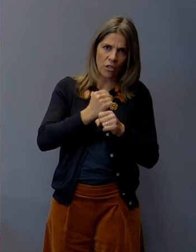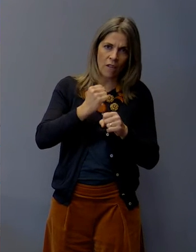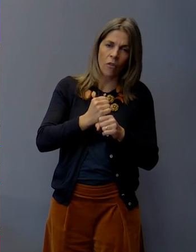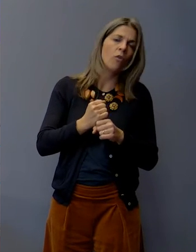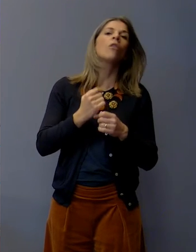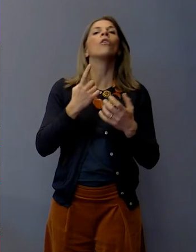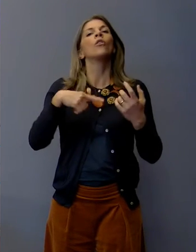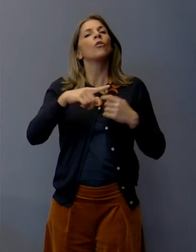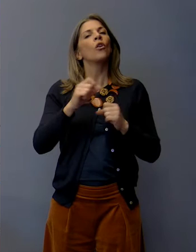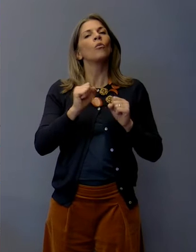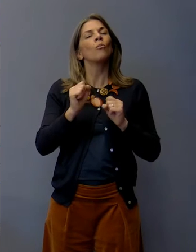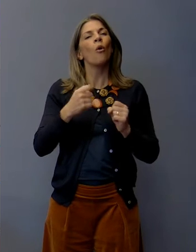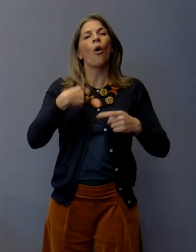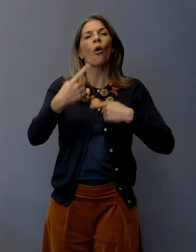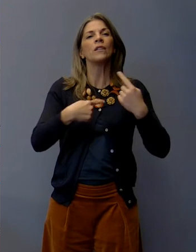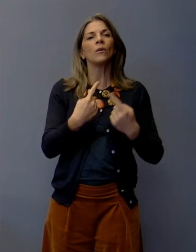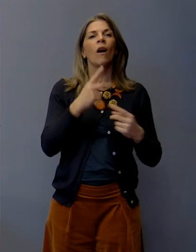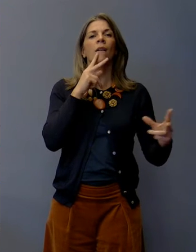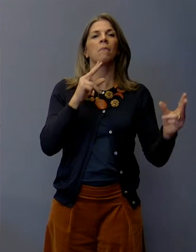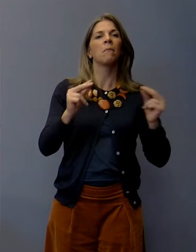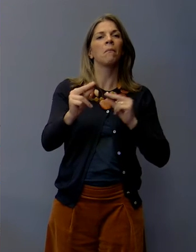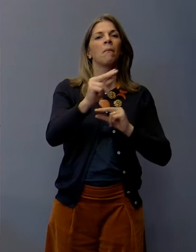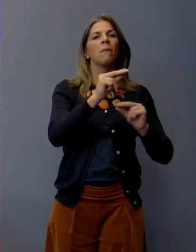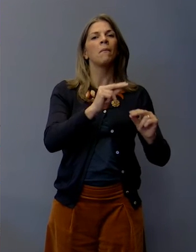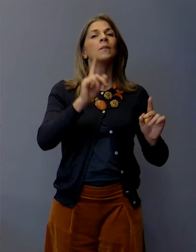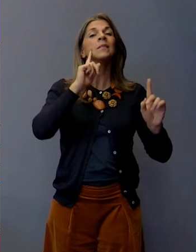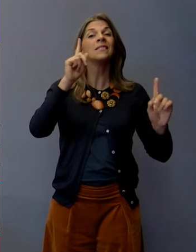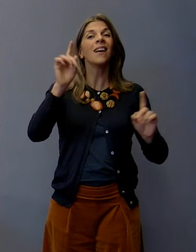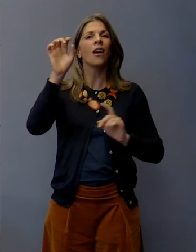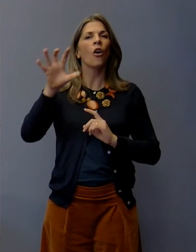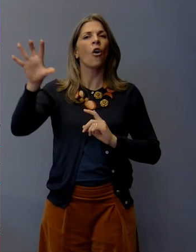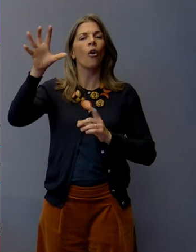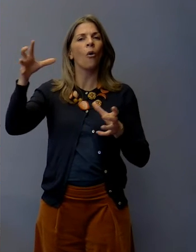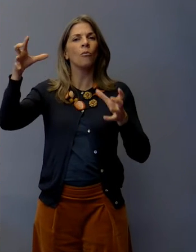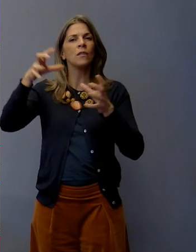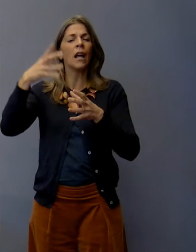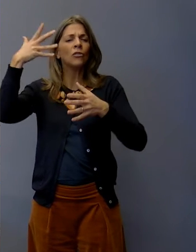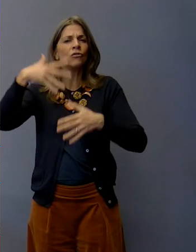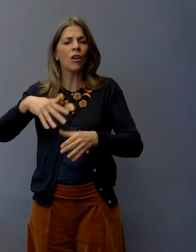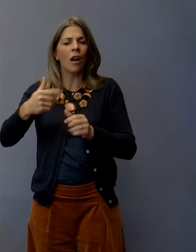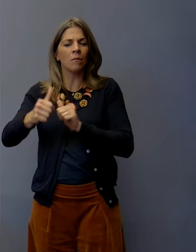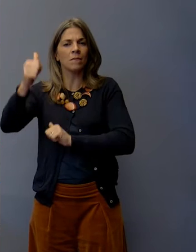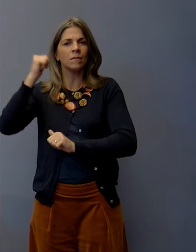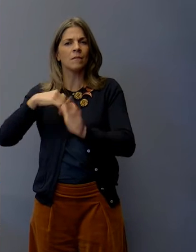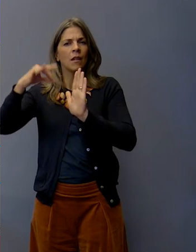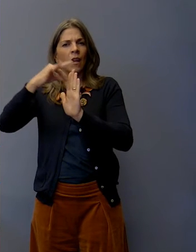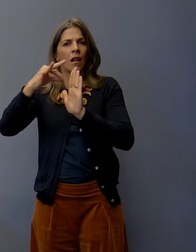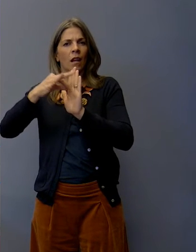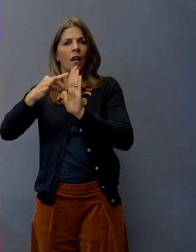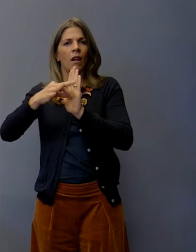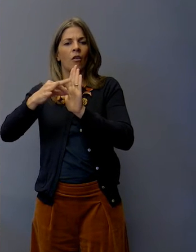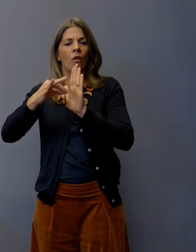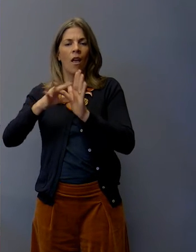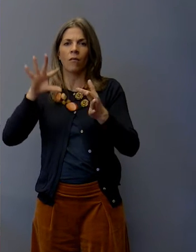quando la comunità va persa stabilisce del limite dei parametri di raggiungimento della raccolta differenziata e noi ogni anno ne